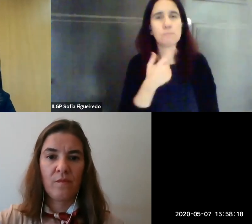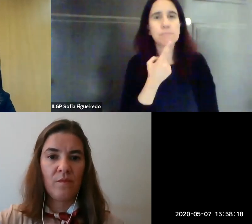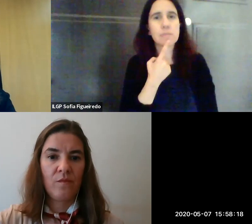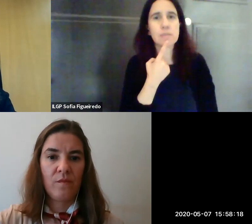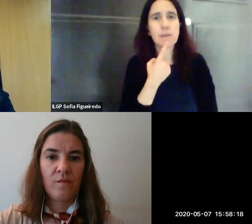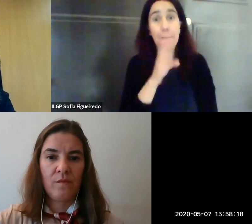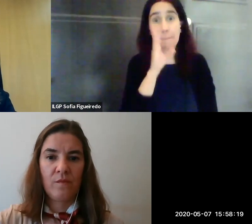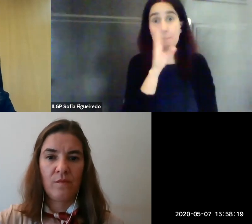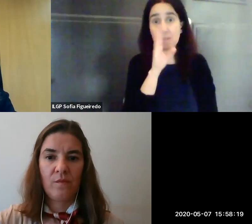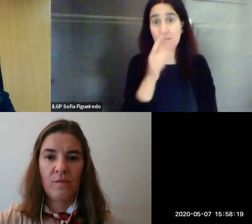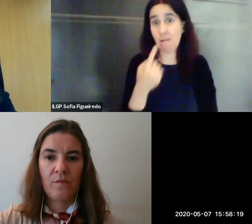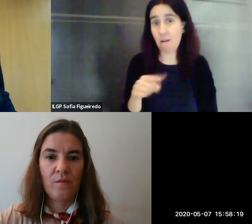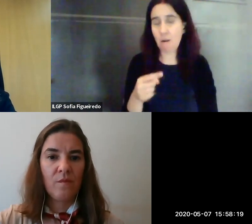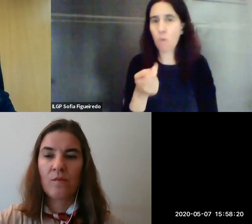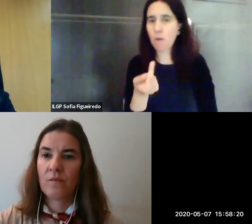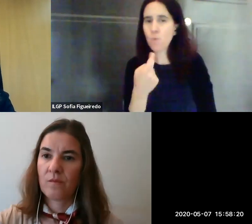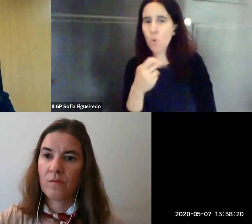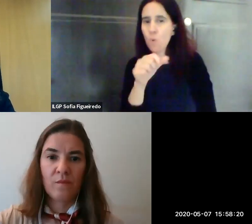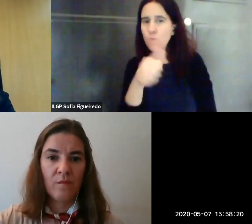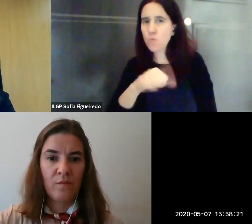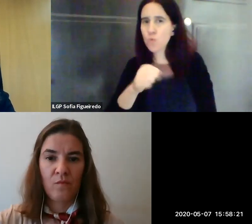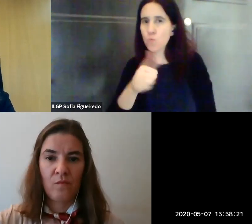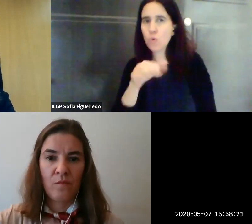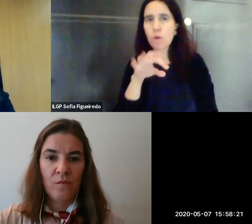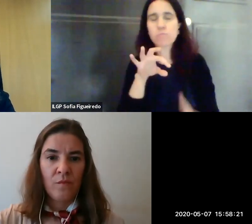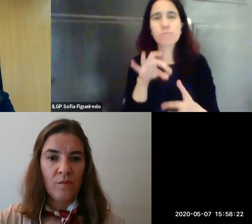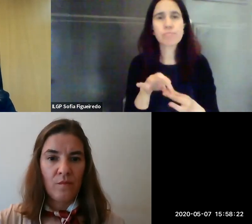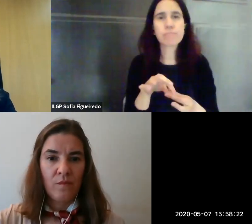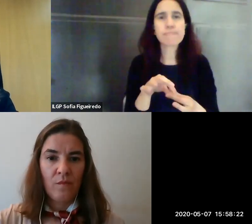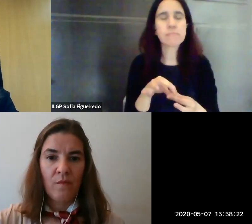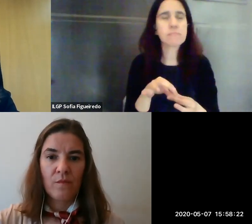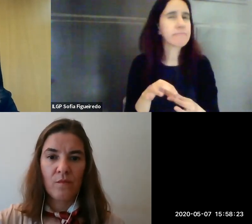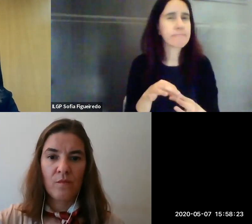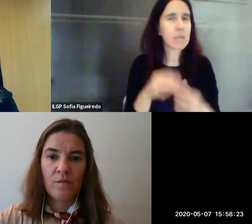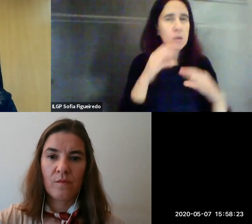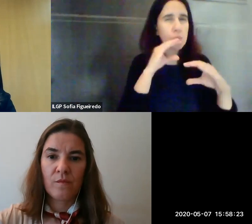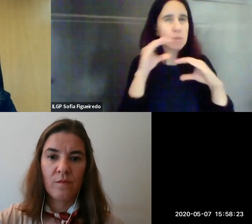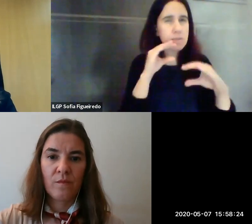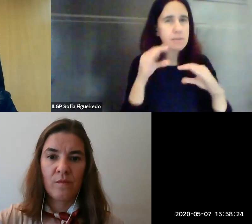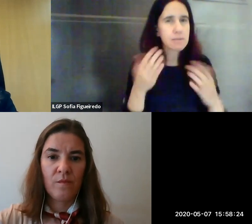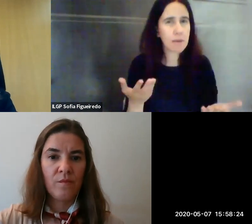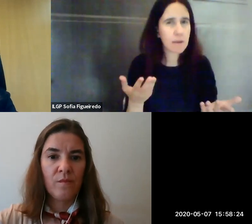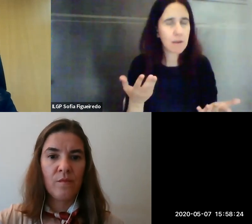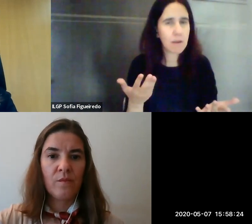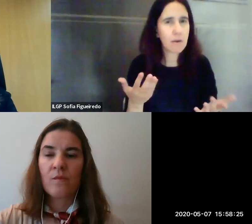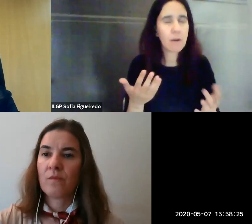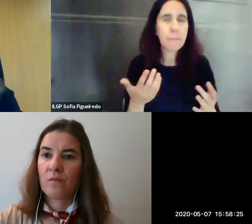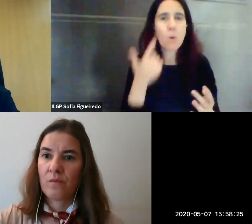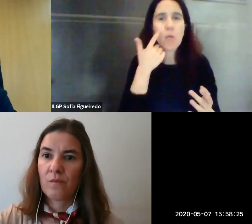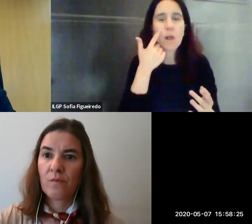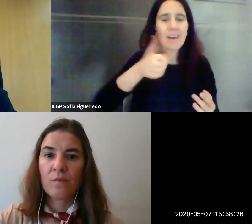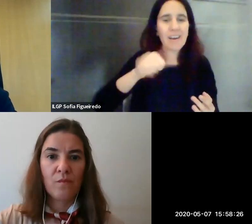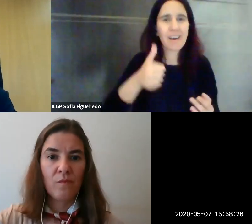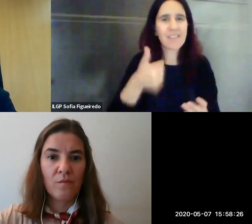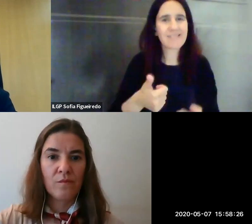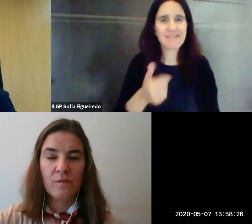se temos retorno ou não da parte da comunicação que não é tão mensurável. Os